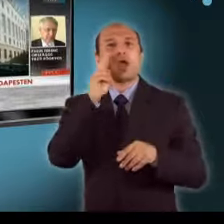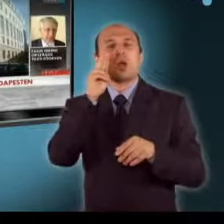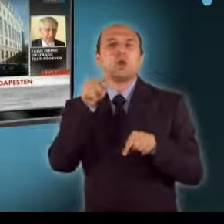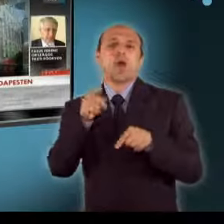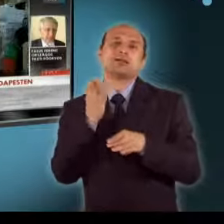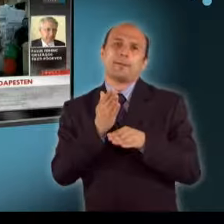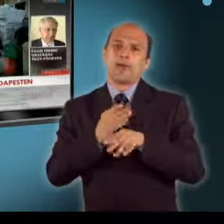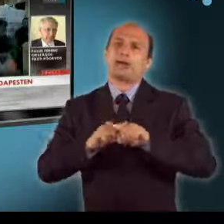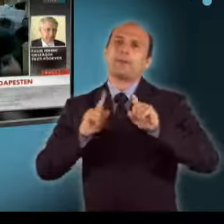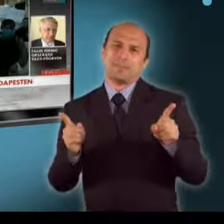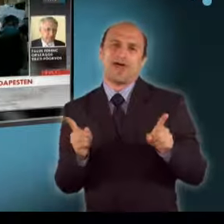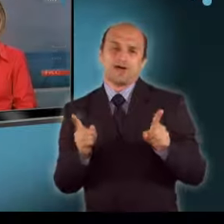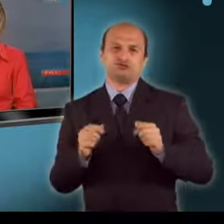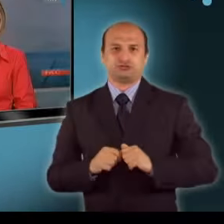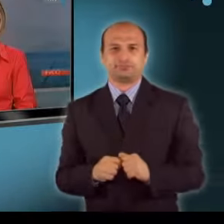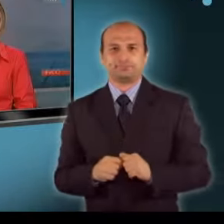vírusfordozóra lenne szükség.